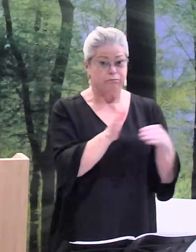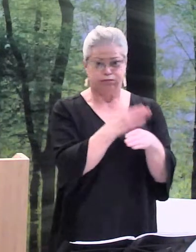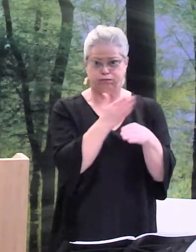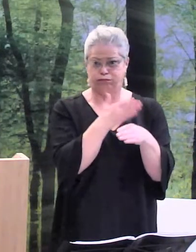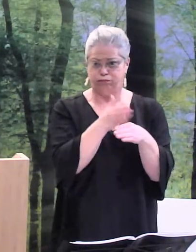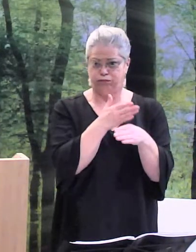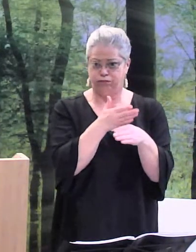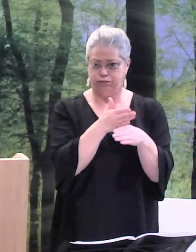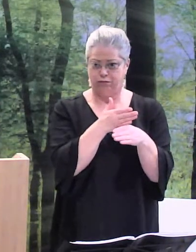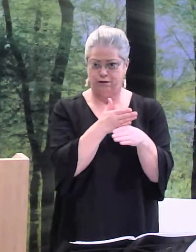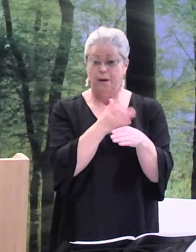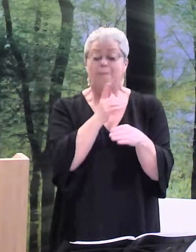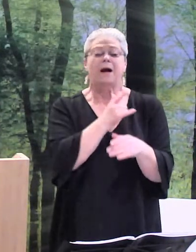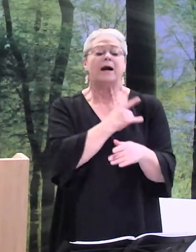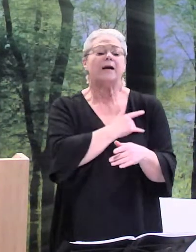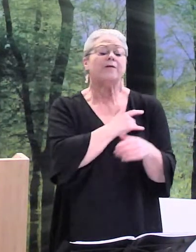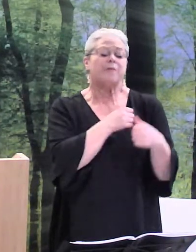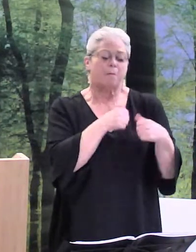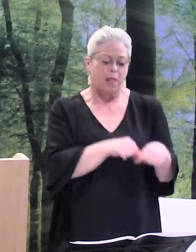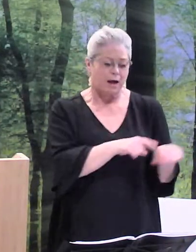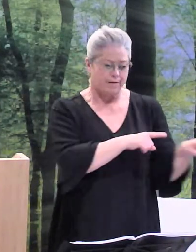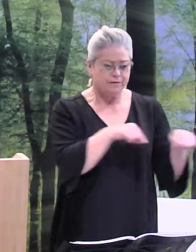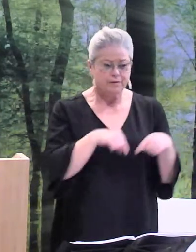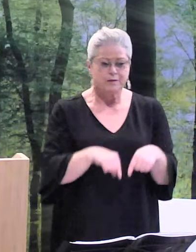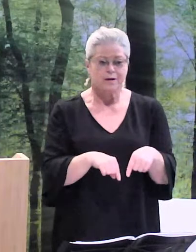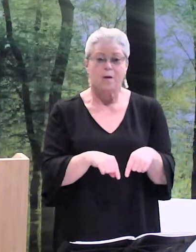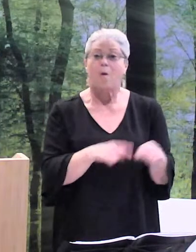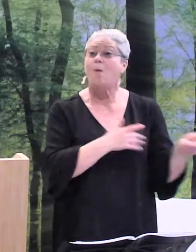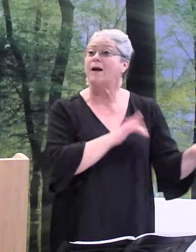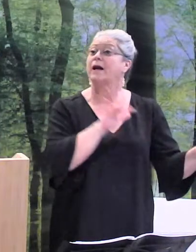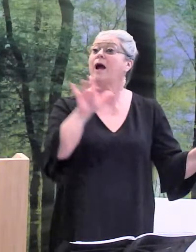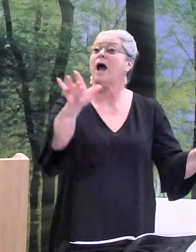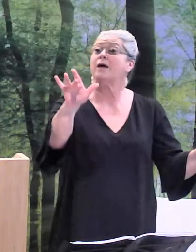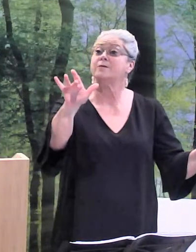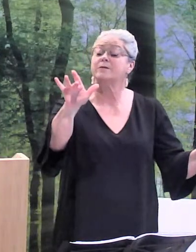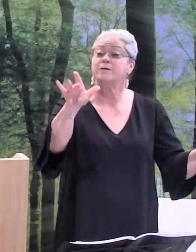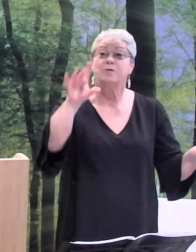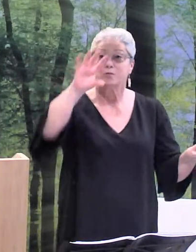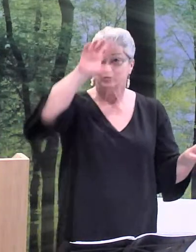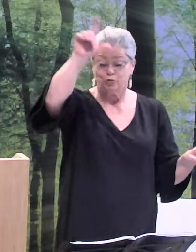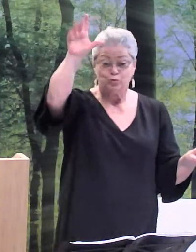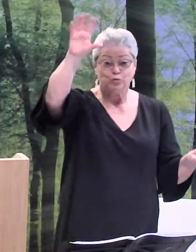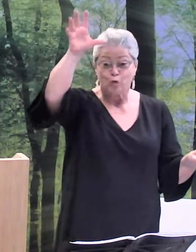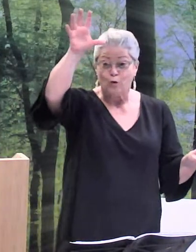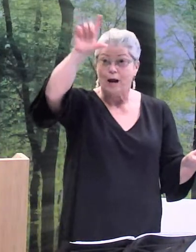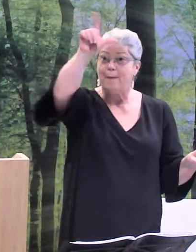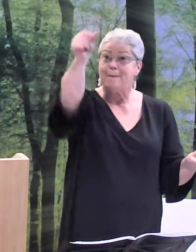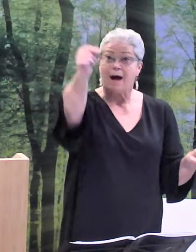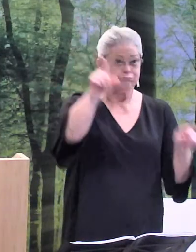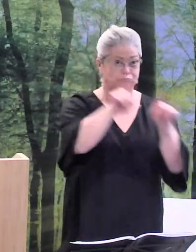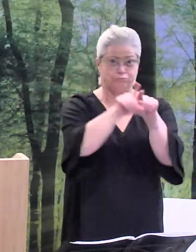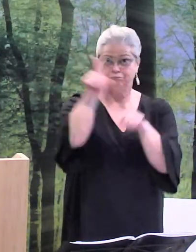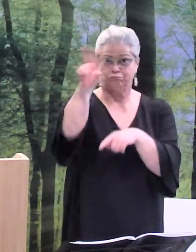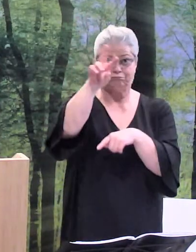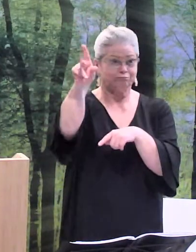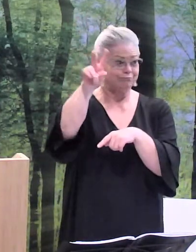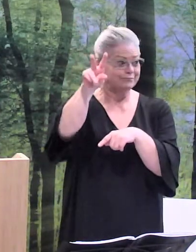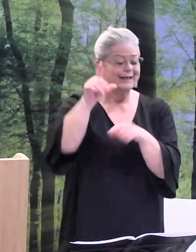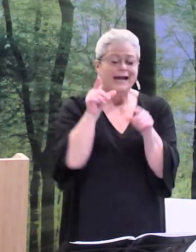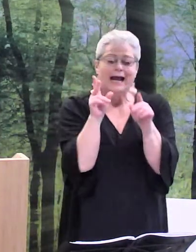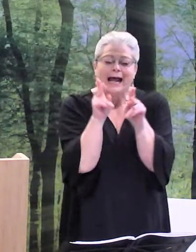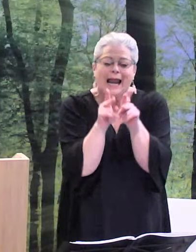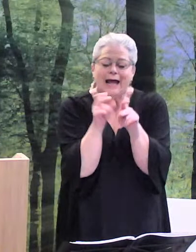omgevlogen. Maar je liefde blijft. En waar je gaat, zijn zon en maan gelijk. De kleinste